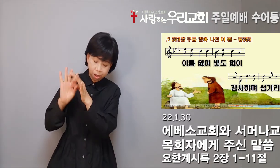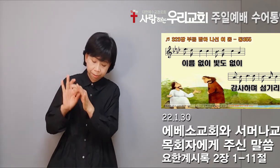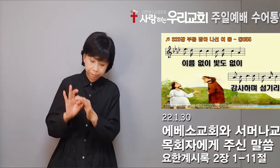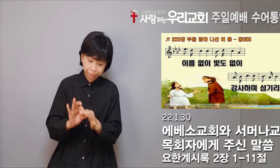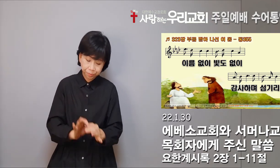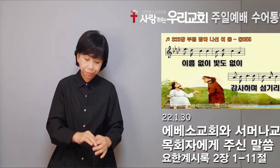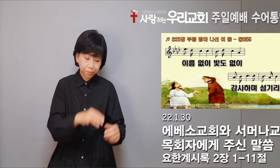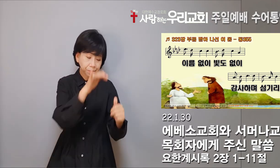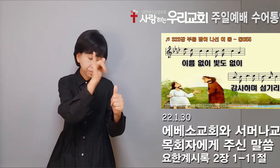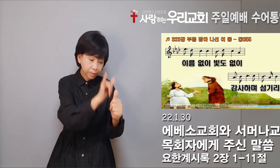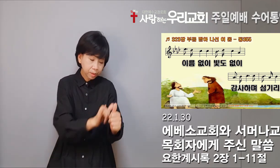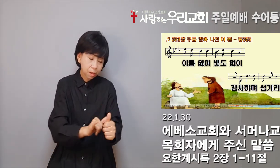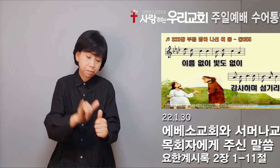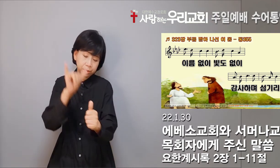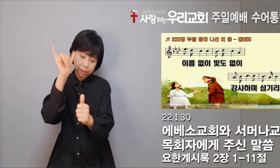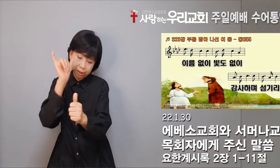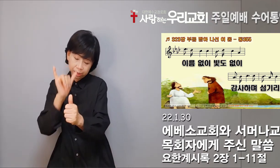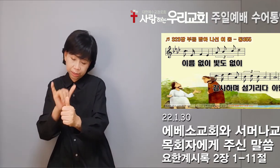감사하며